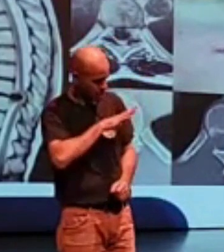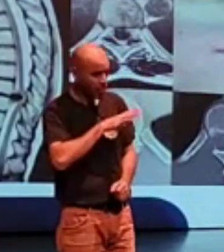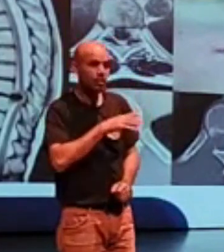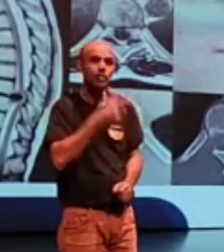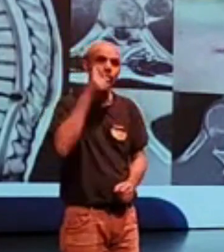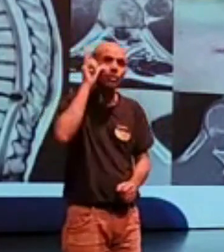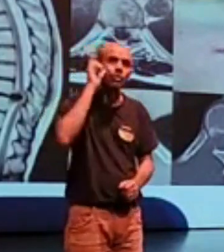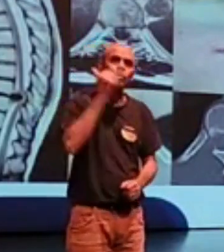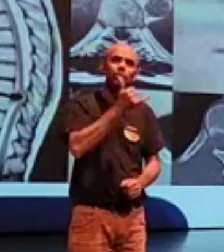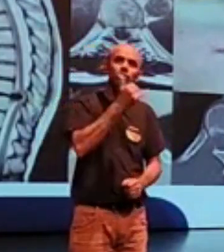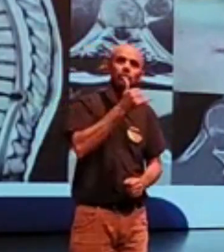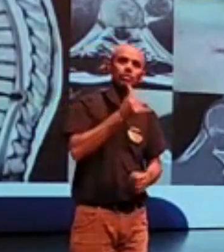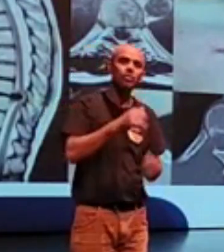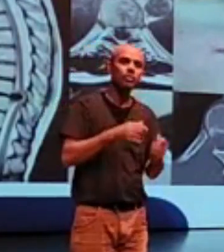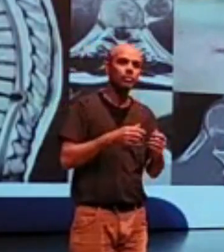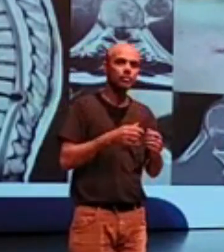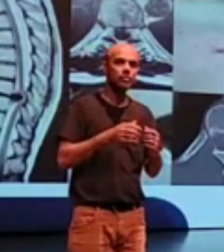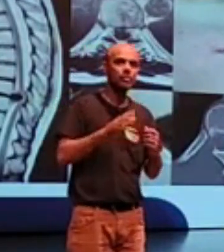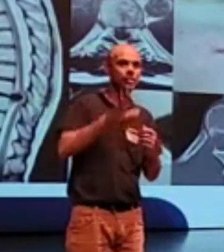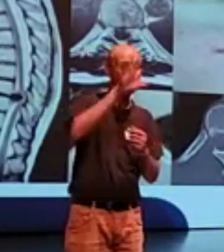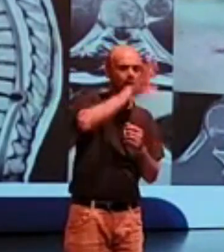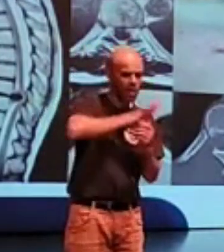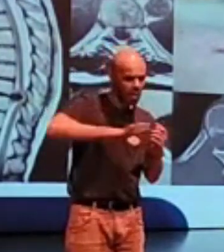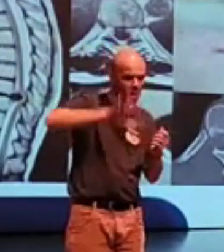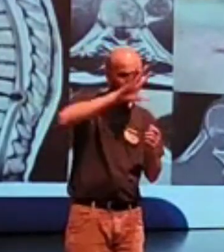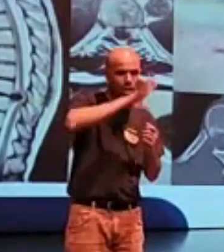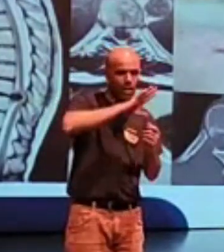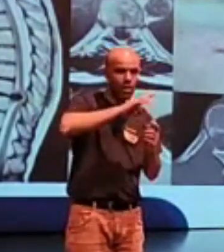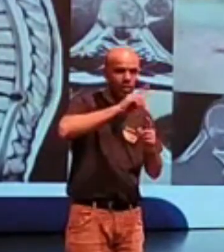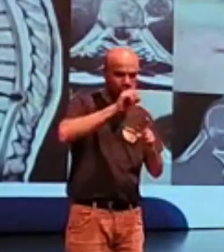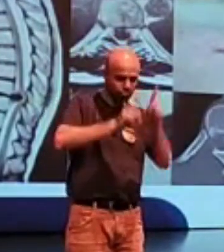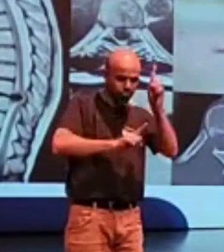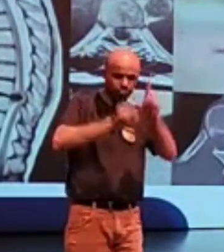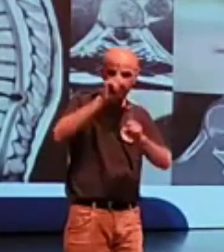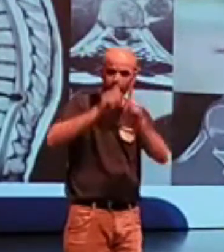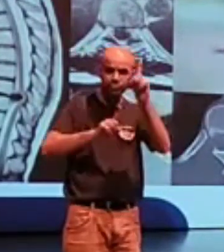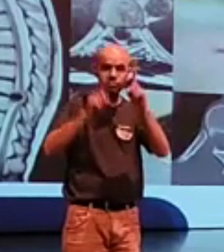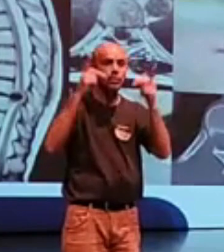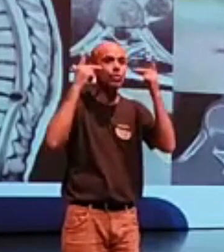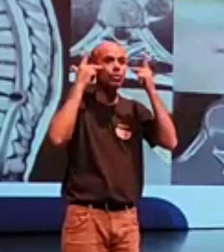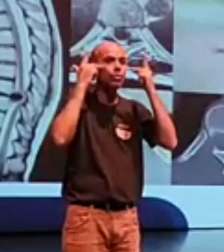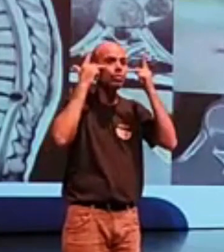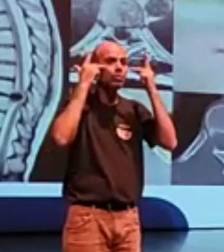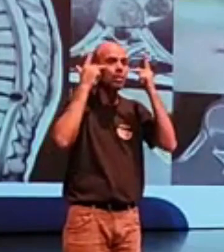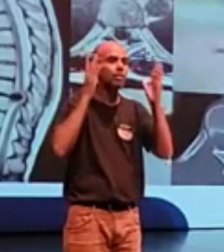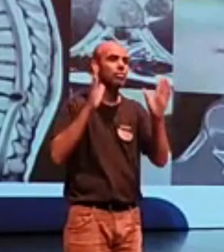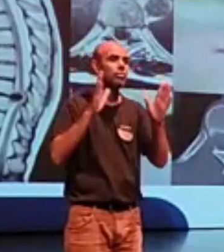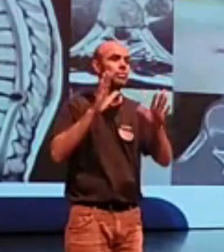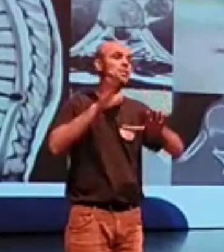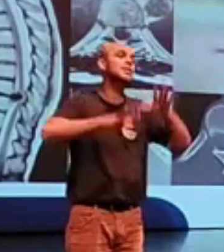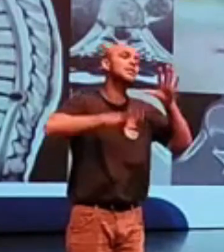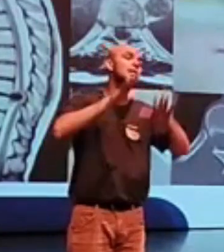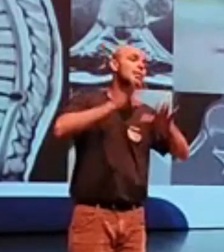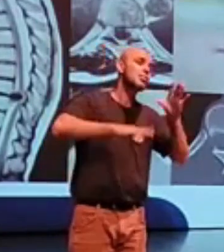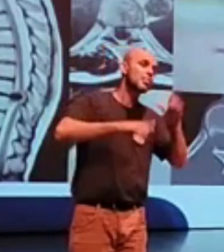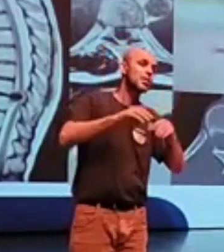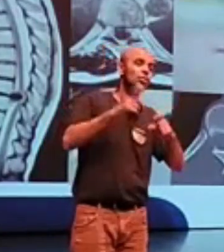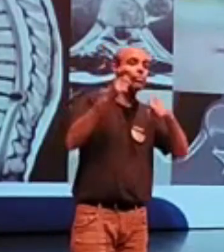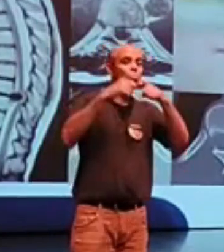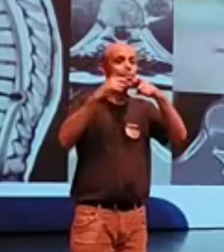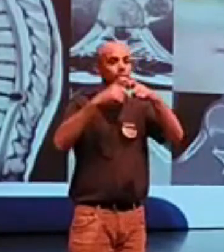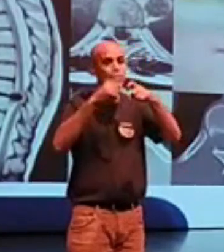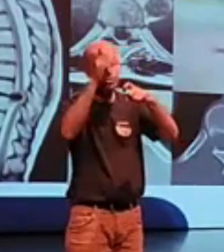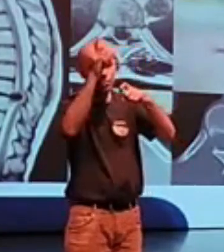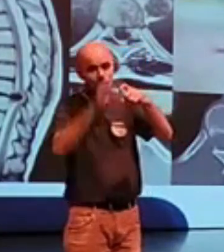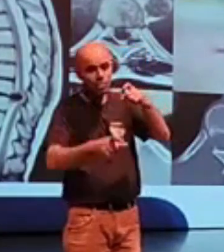isso. Alterações no exame de imagem de vocês é a coisa mais normal do mundo. Cabe ao cirurgião interpretar se é aquilo